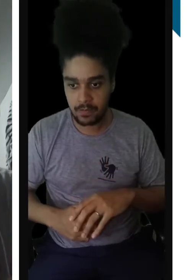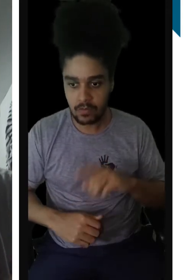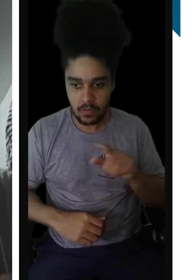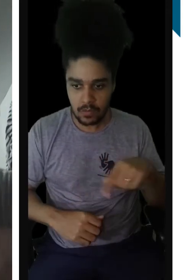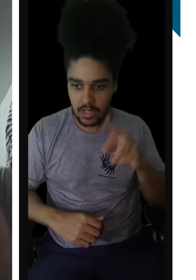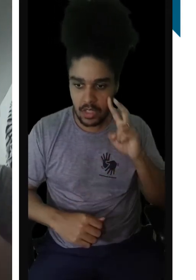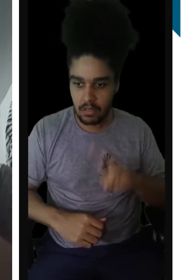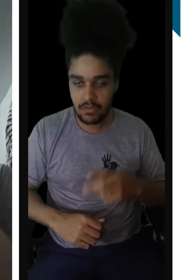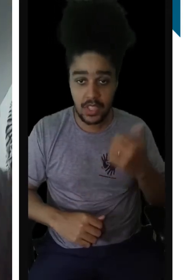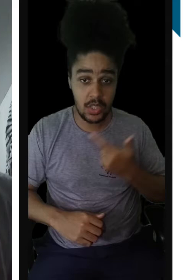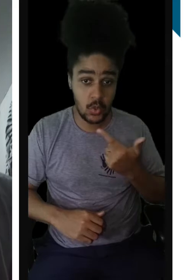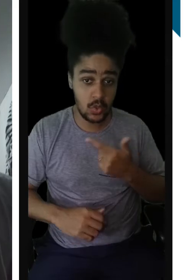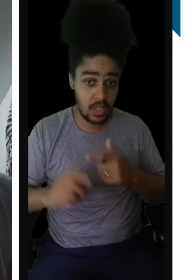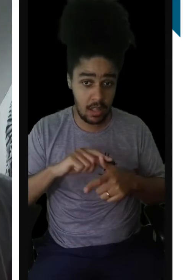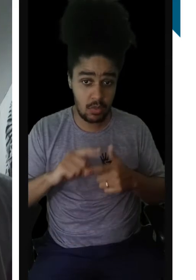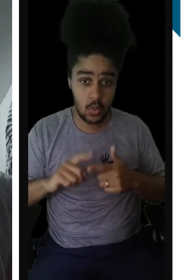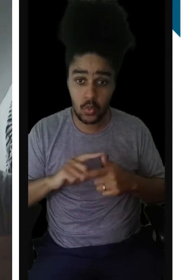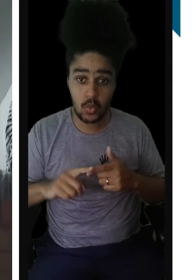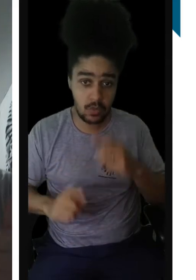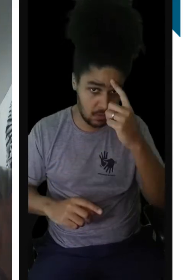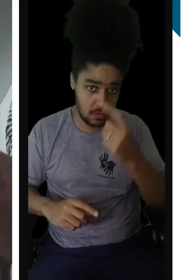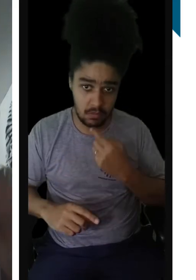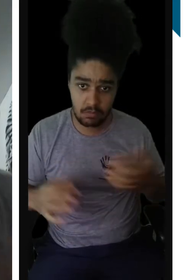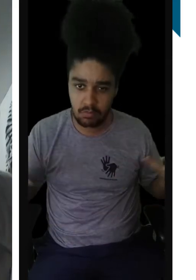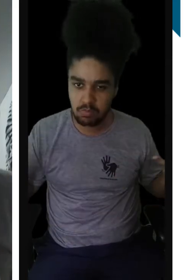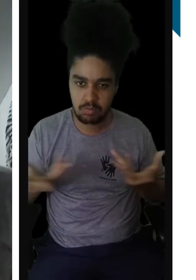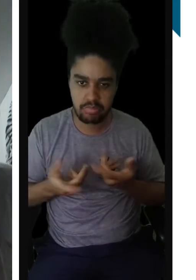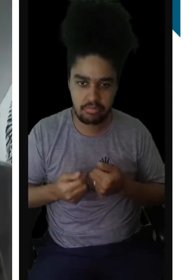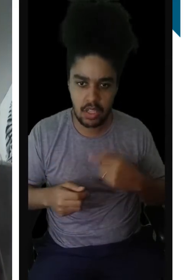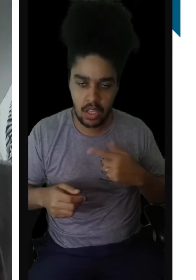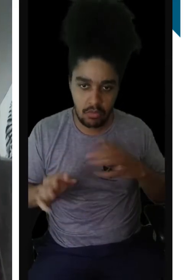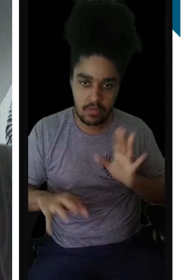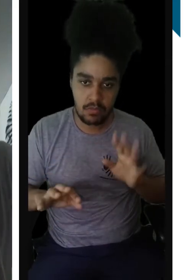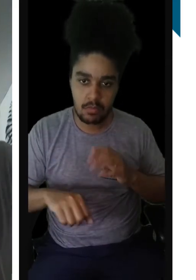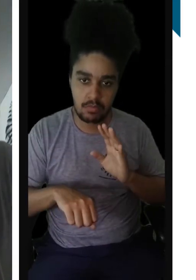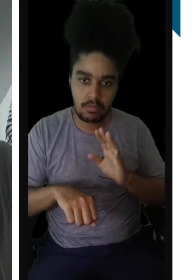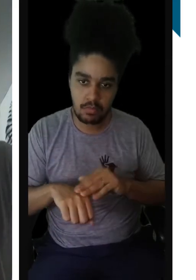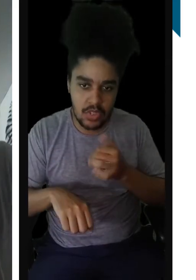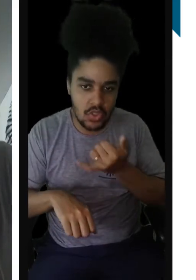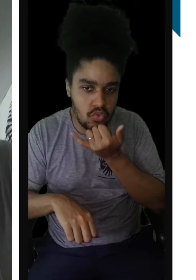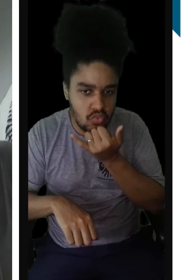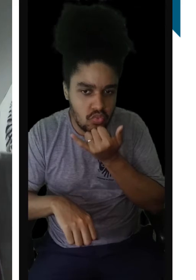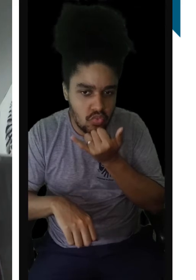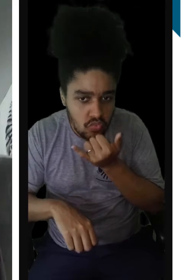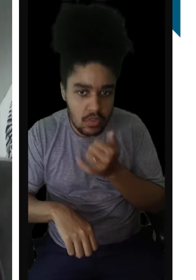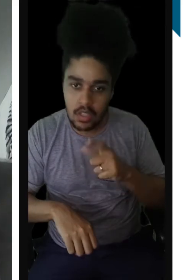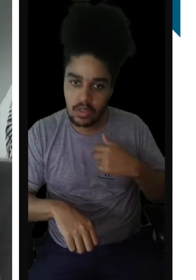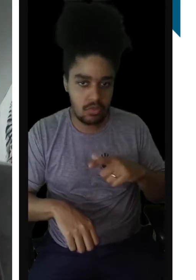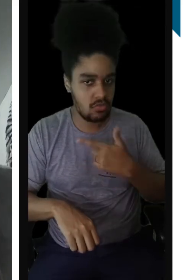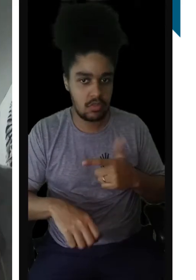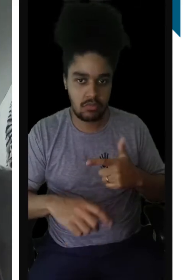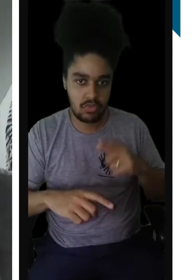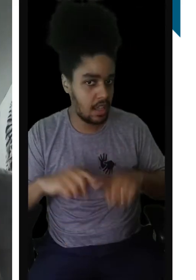botei 2 imagens lá sensacionais, tranquilo? E eu já vou pedir desculpa porque eu não tenho as